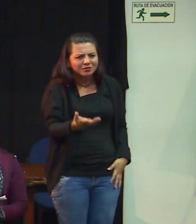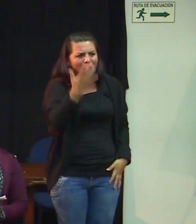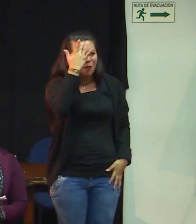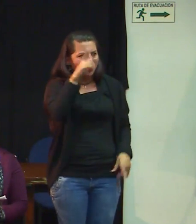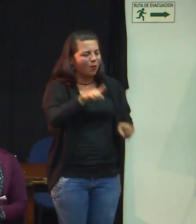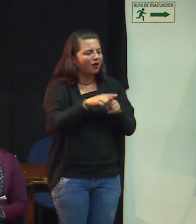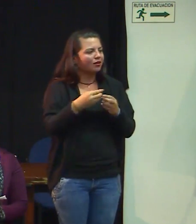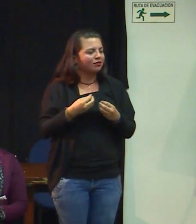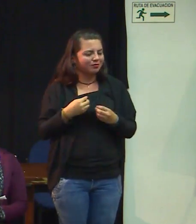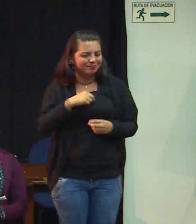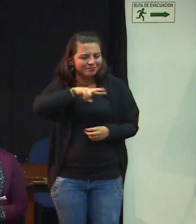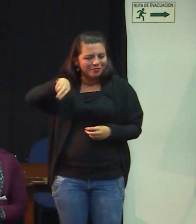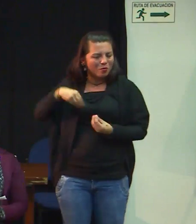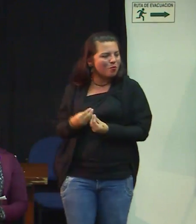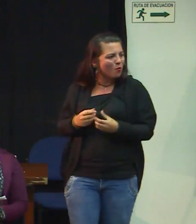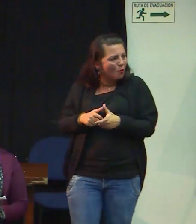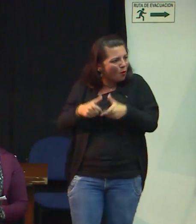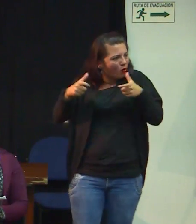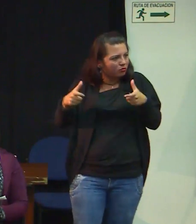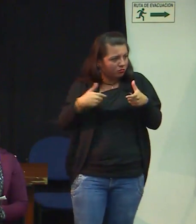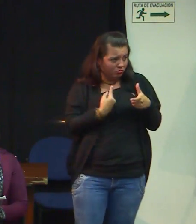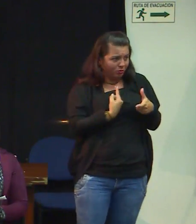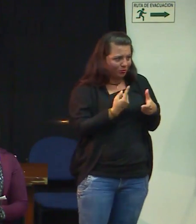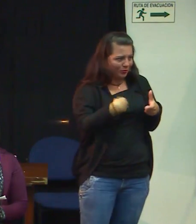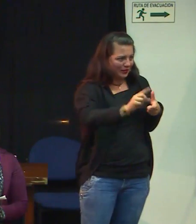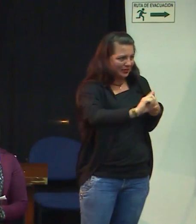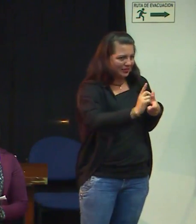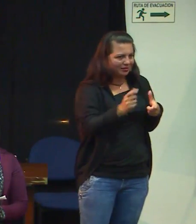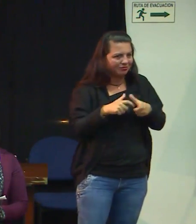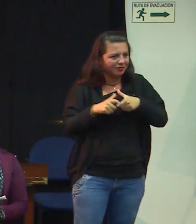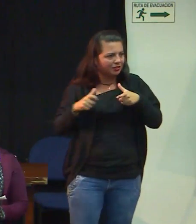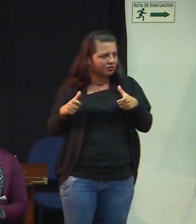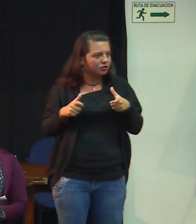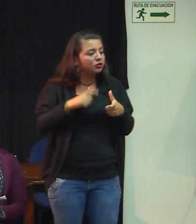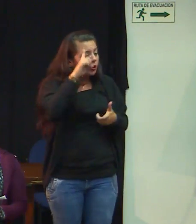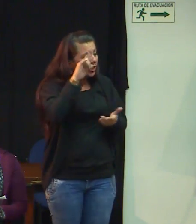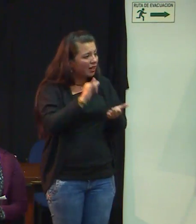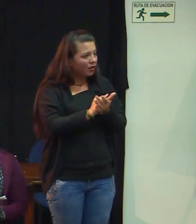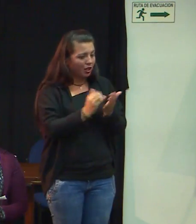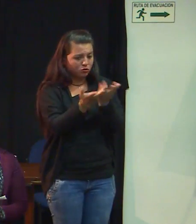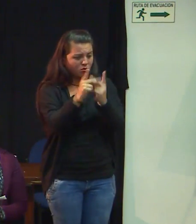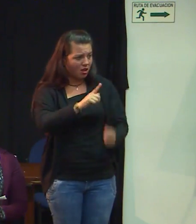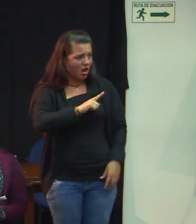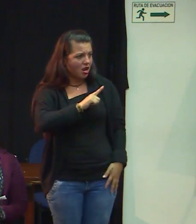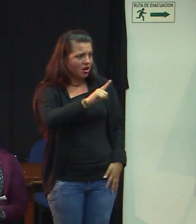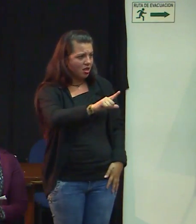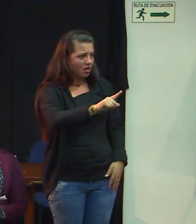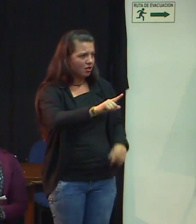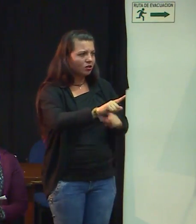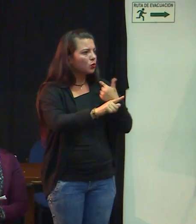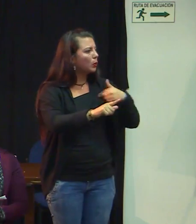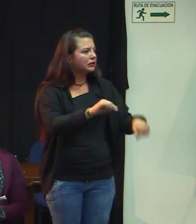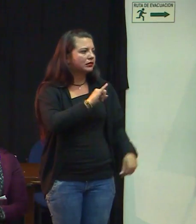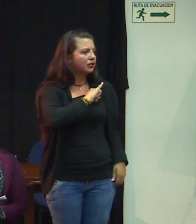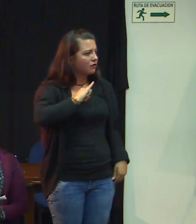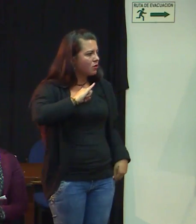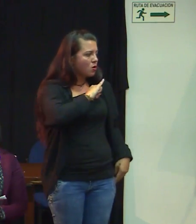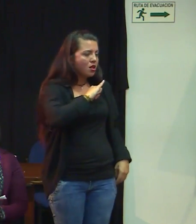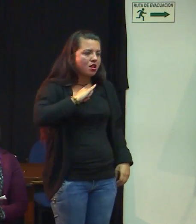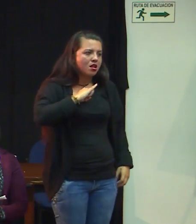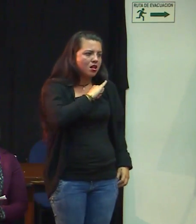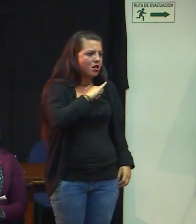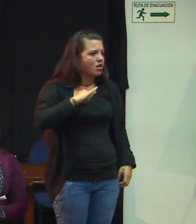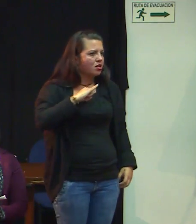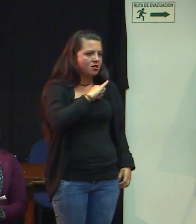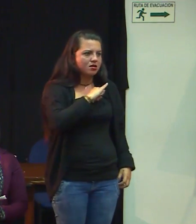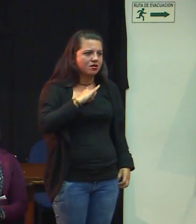así en plural? Porque es que creo que no, los líderes estudiantiles no sean por individuales, no sean